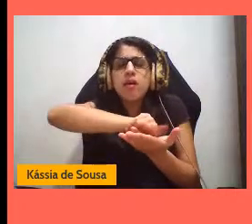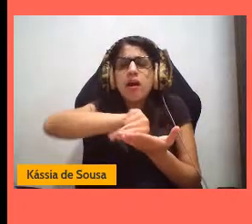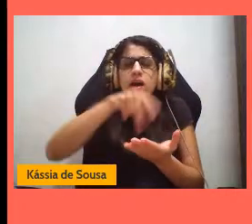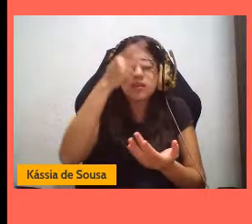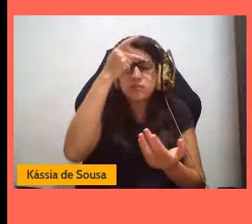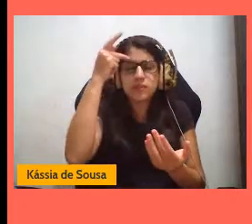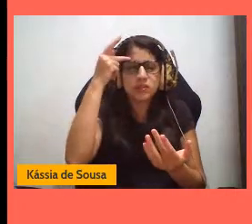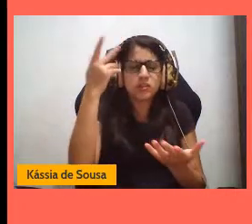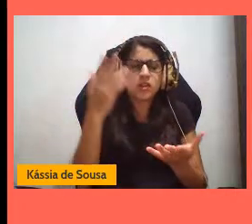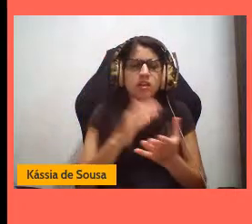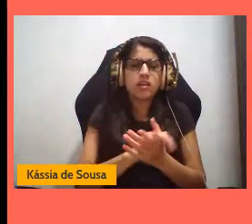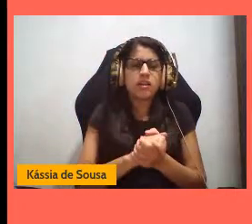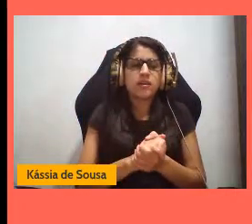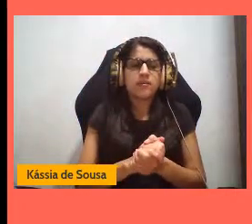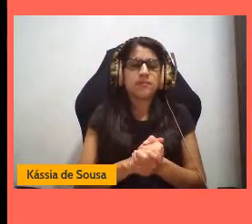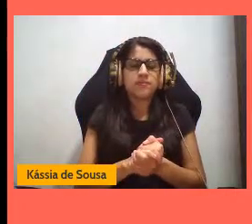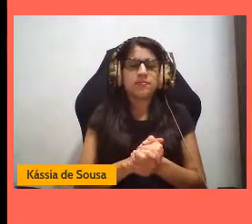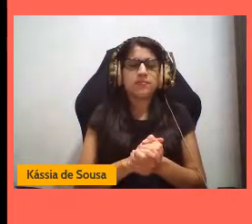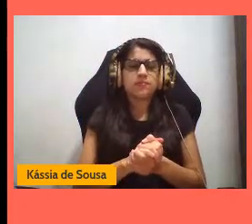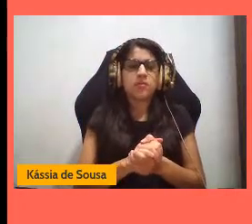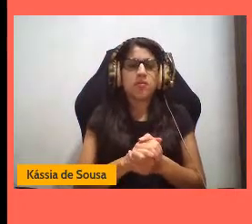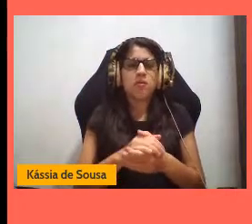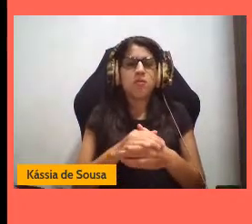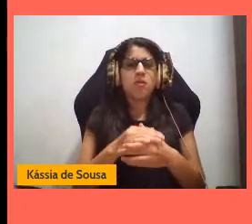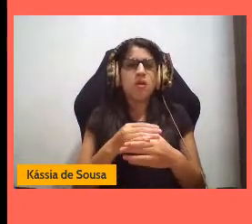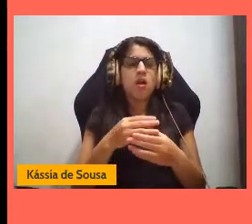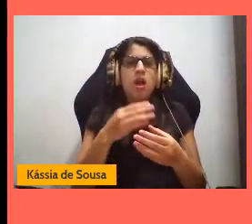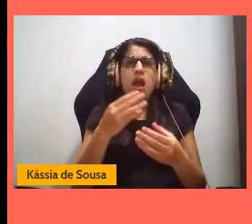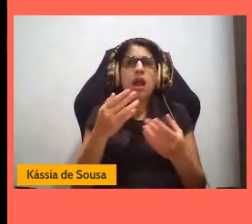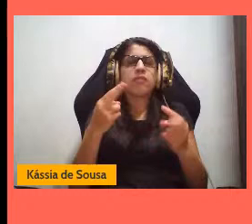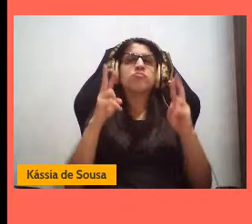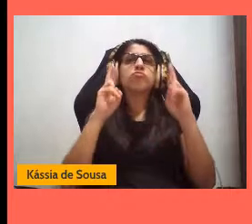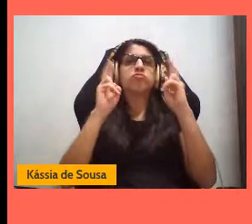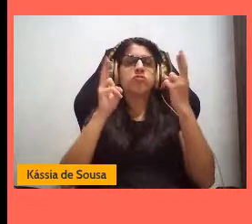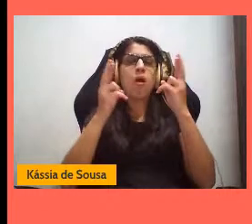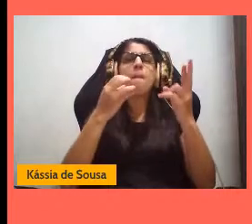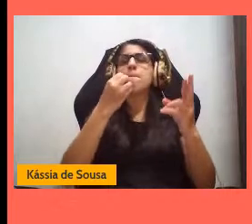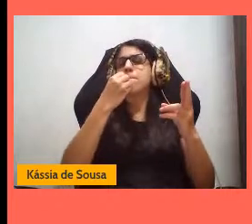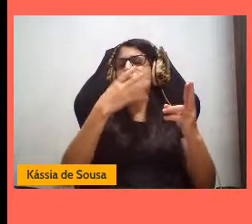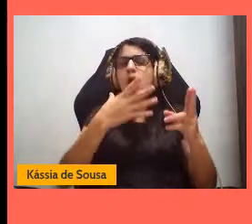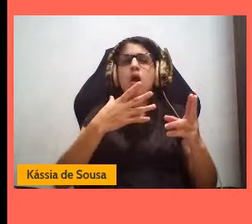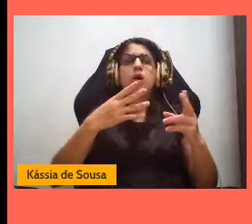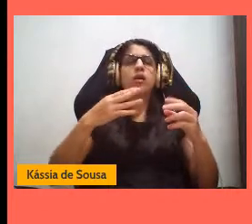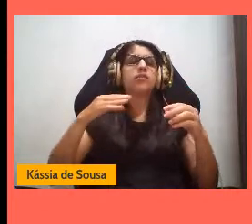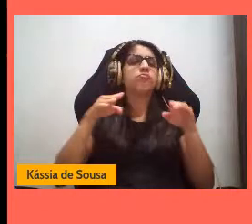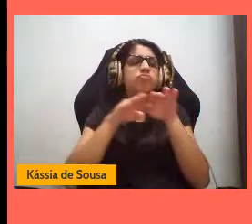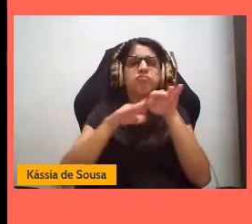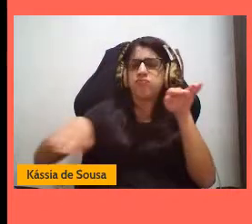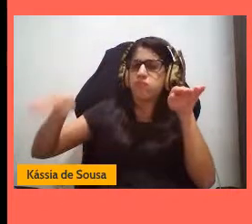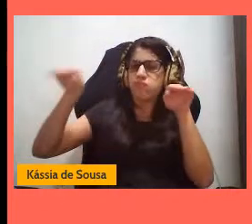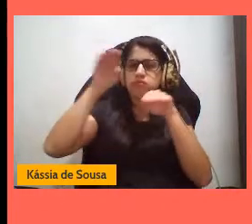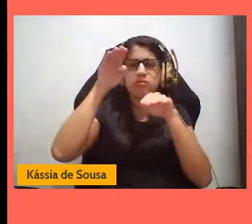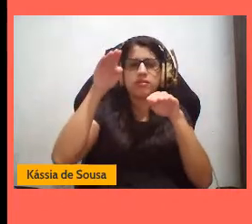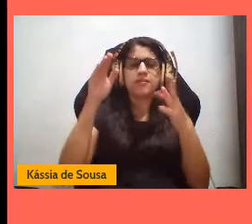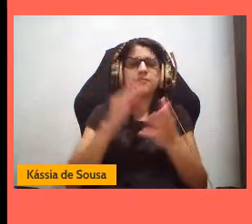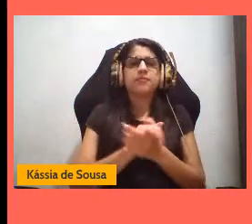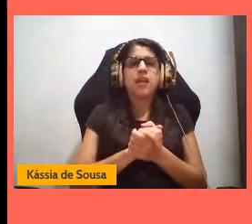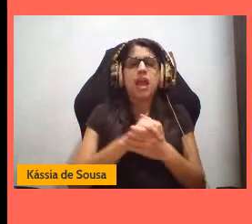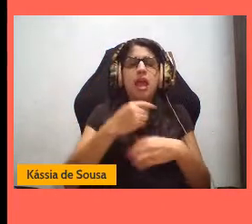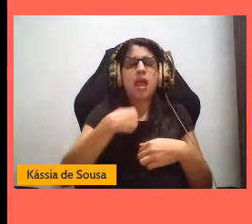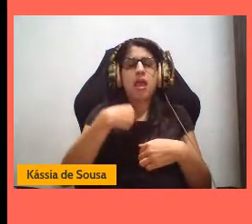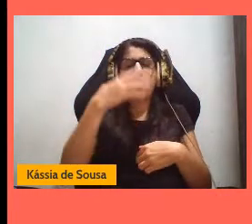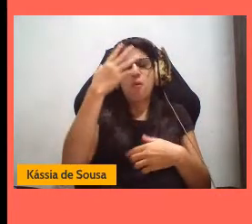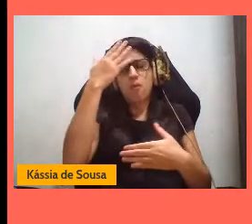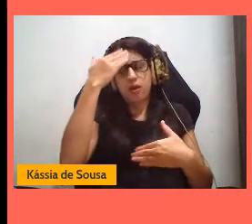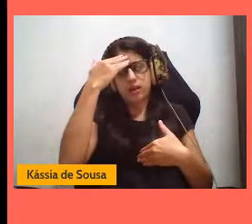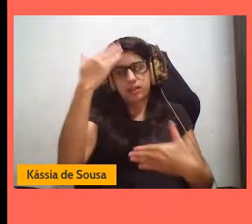que foi muito superior às expectativas, né, essa possibilidade. Então, eu agradeço muito assim, o empenho de